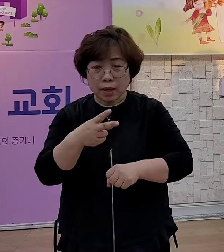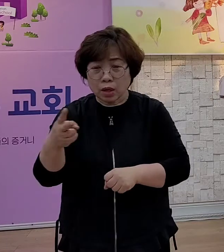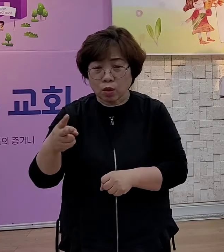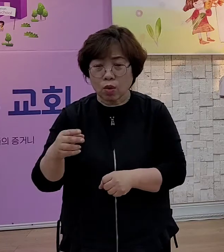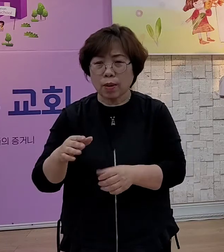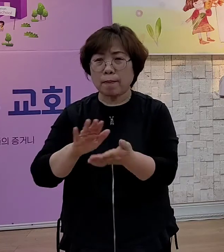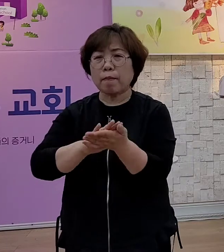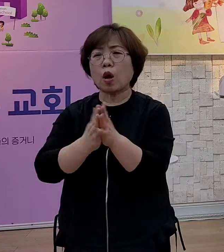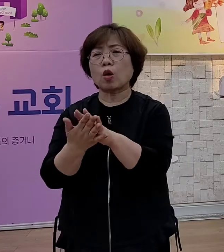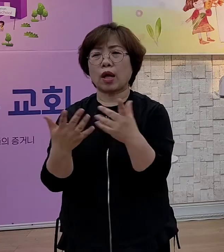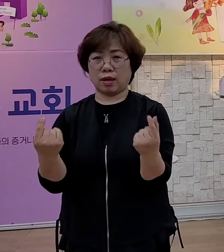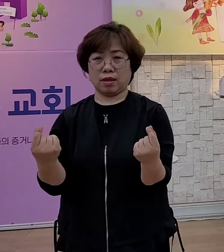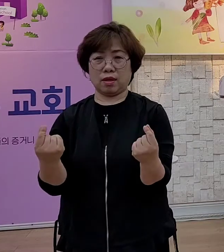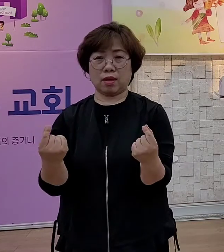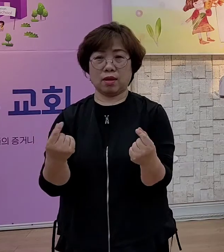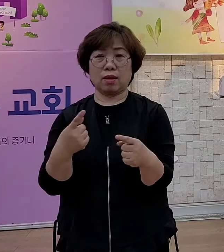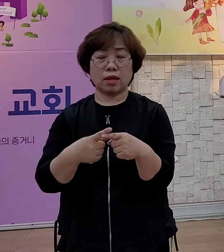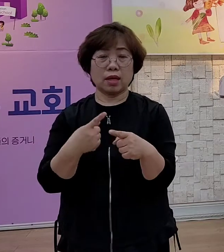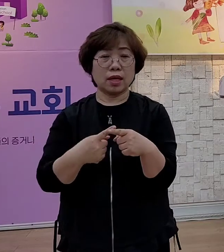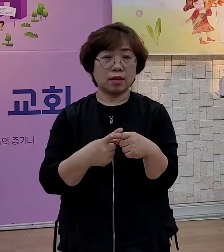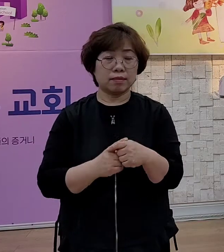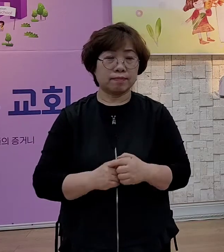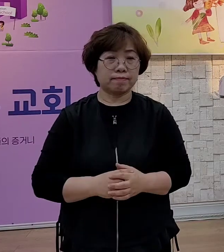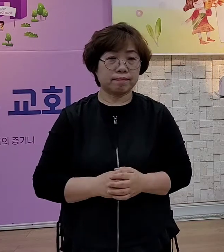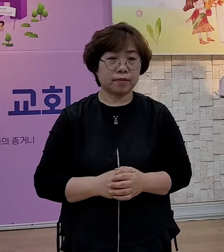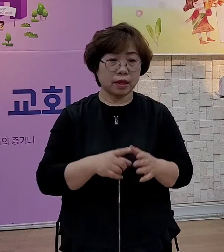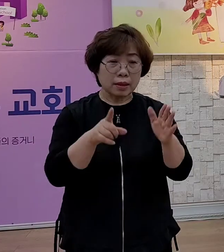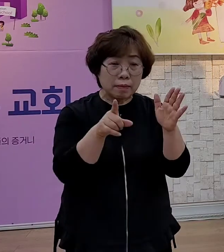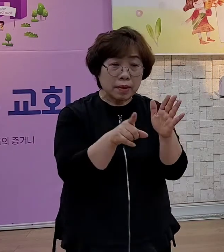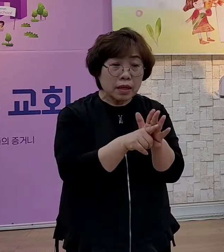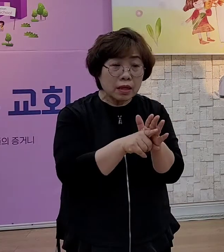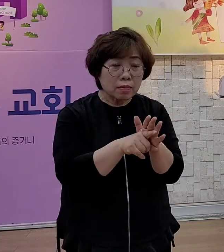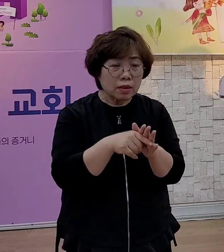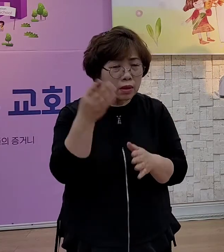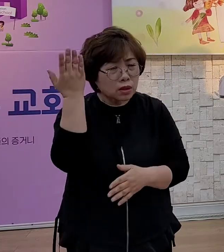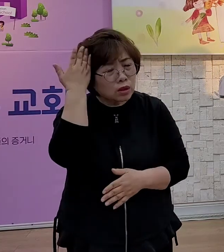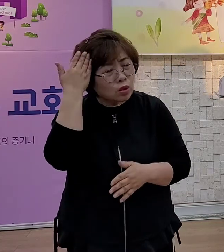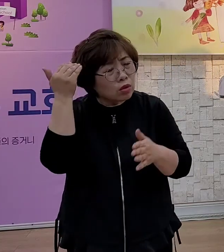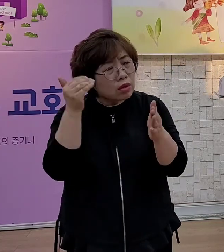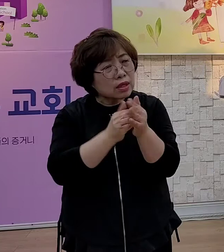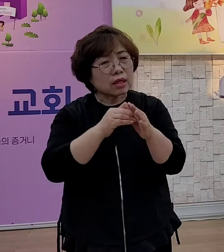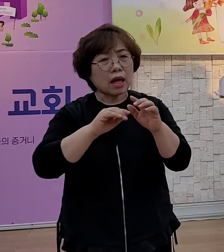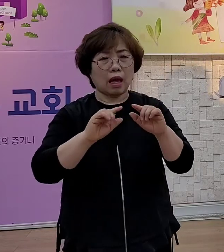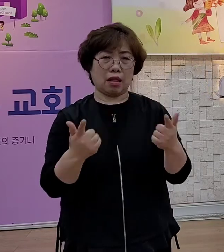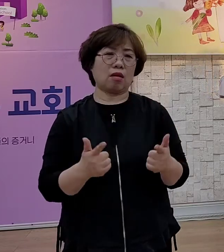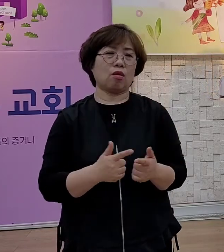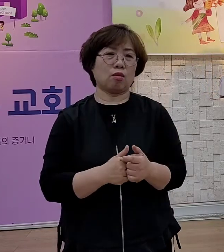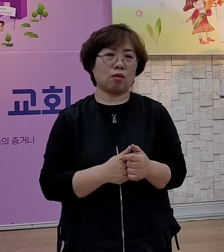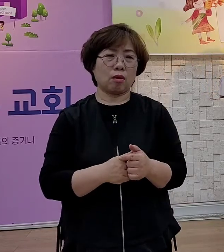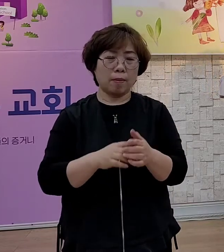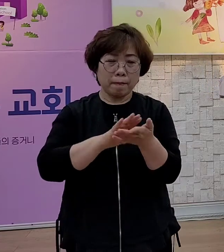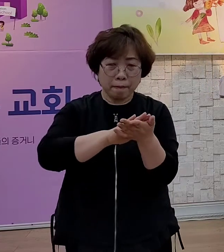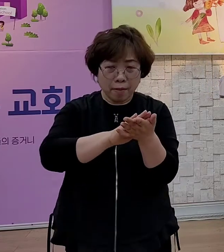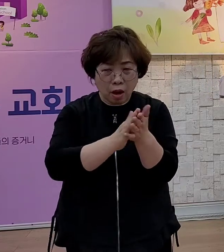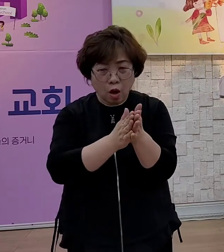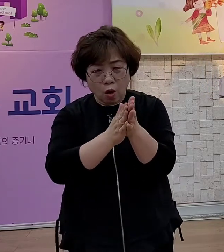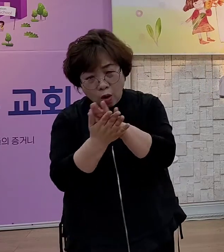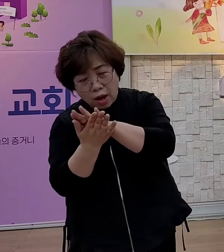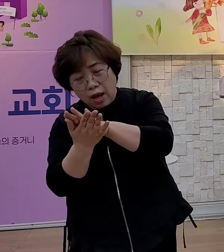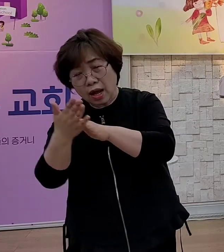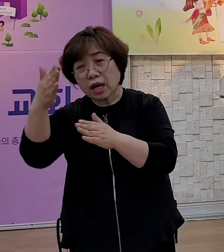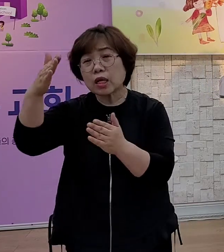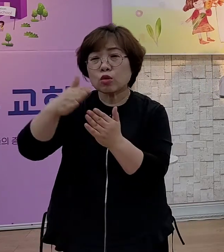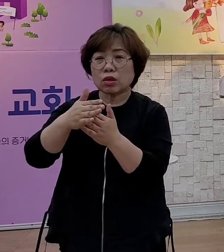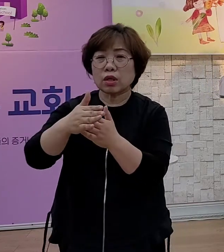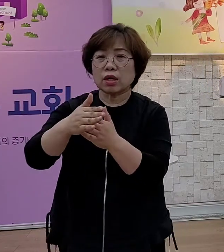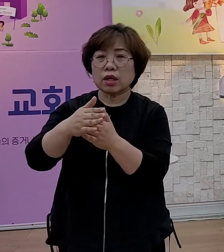믿음으로 지식으로 끝나는 게 아니고 그 믿음은 행함이다. 행함이 뭐냐? 변화를 말하는 거예요. 야고보서가